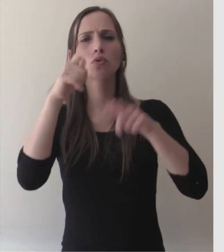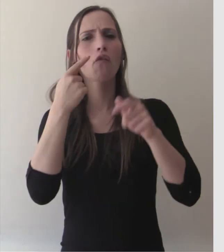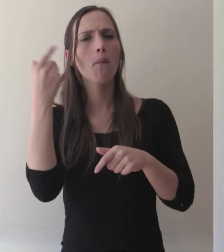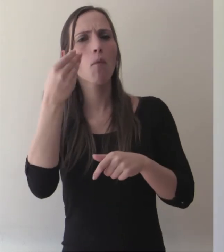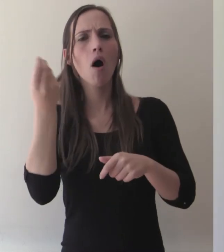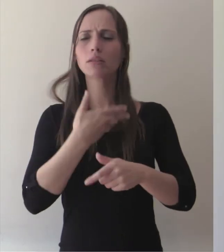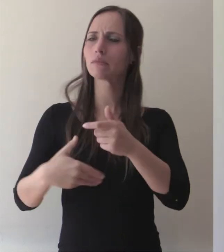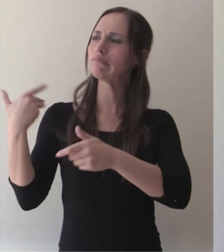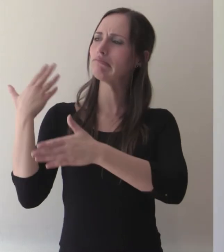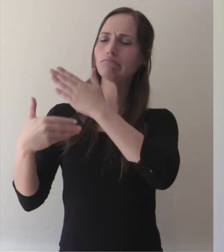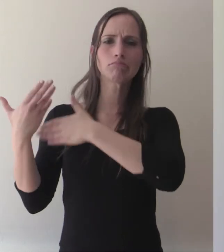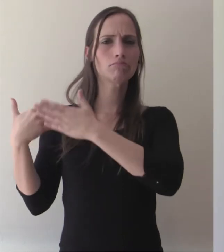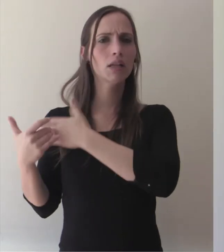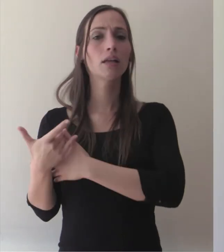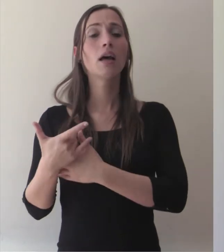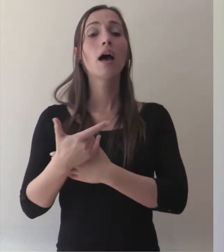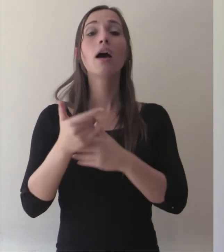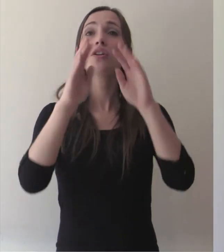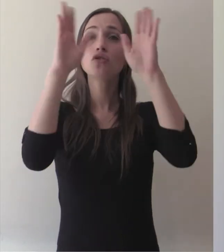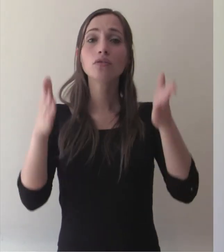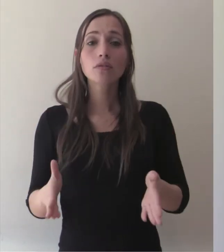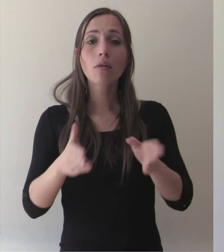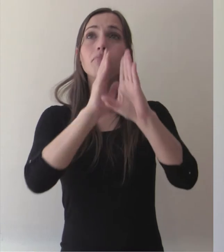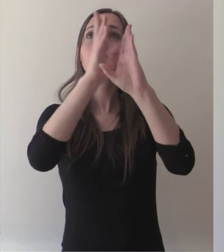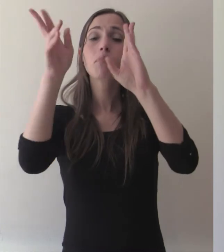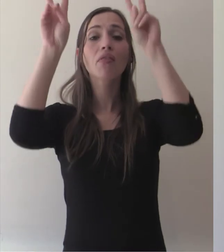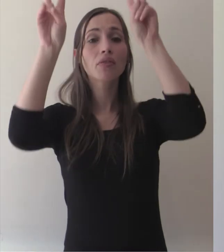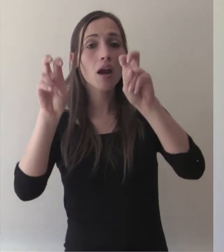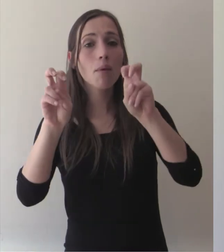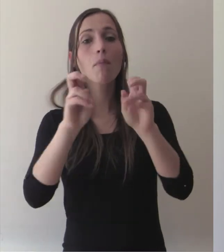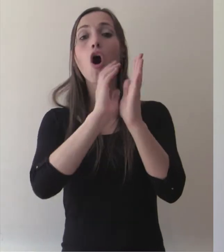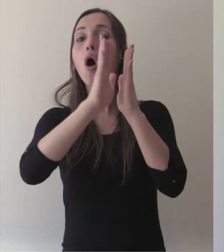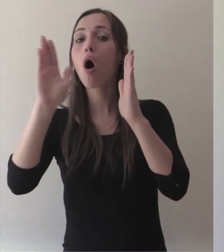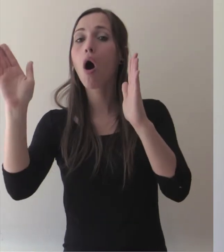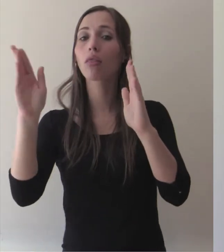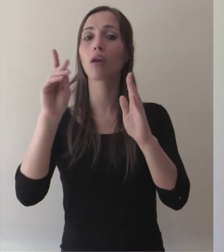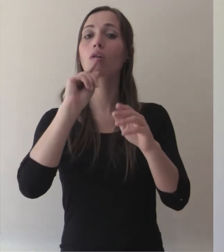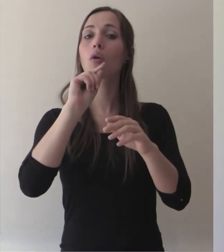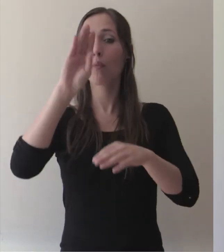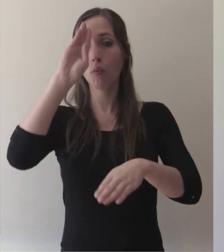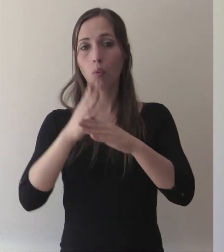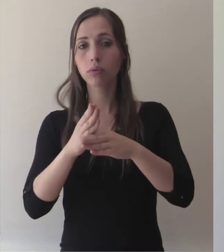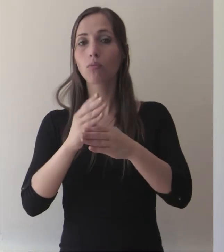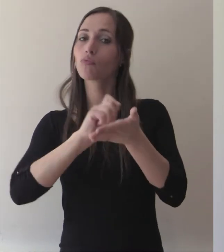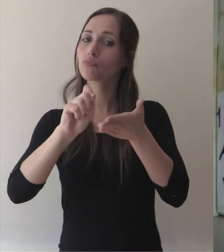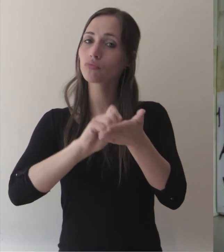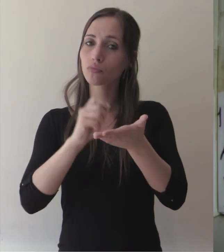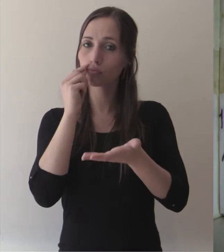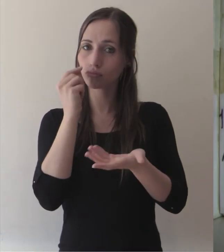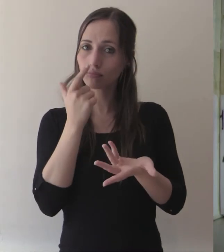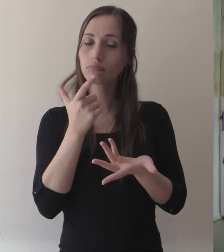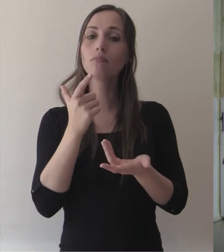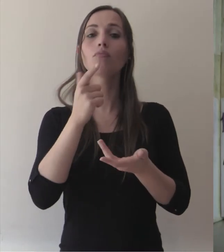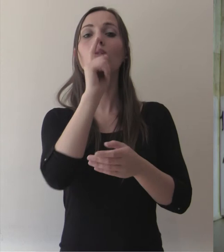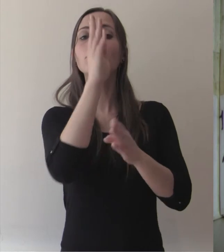antepassados. Em cada estante e dentro de cada tema, os livros estão colocados por uma ordem alfabética do apelido do autor. Cada livro tem